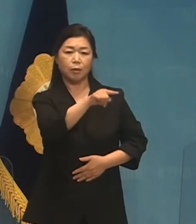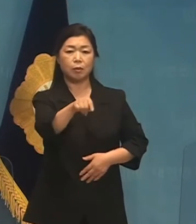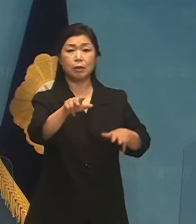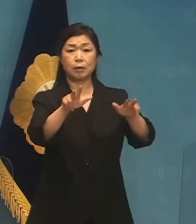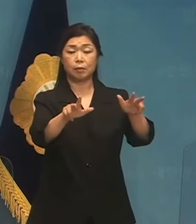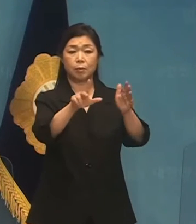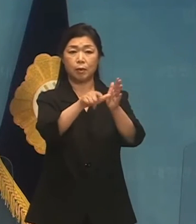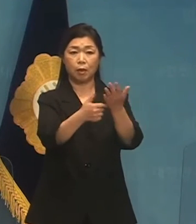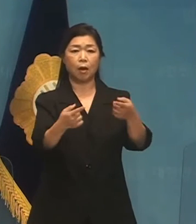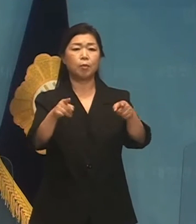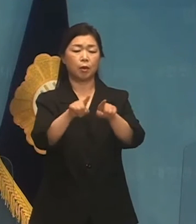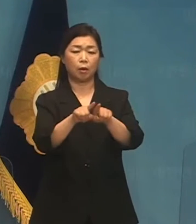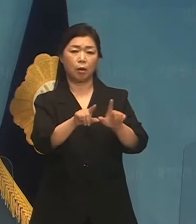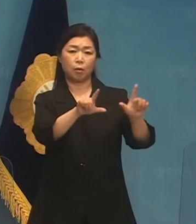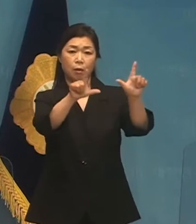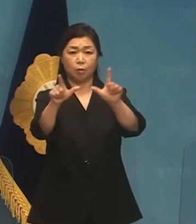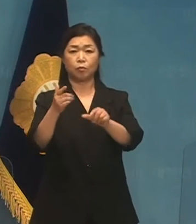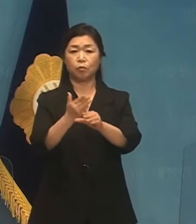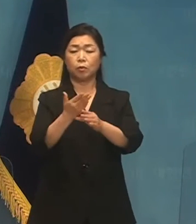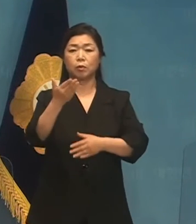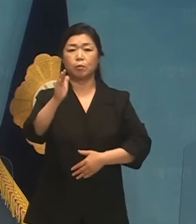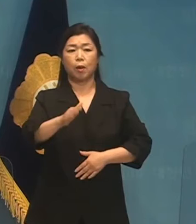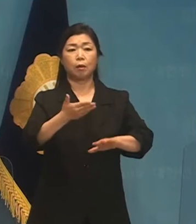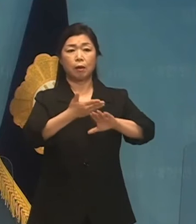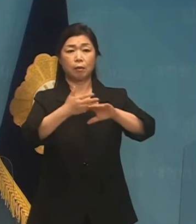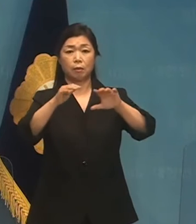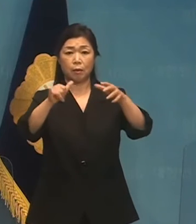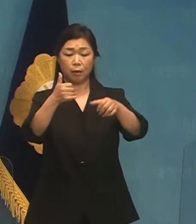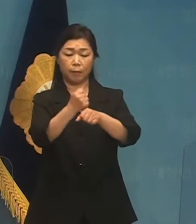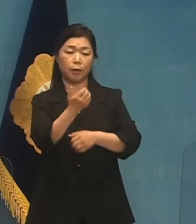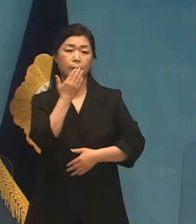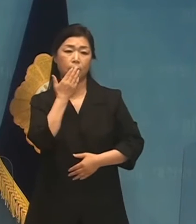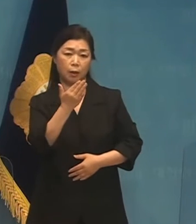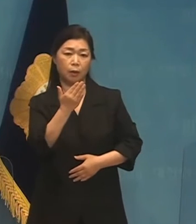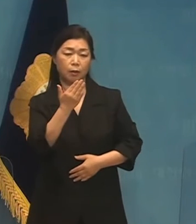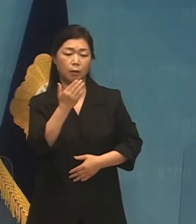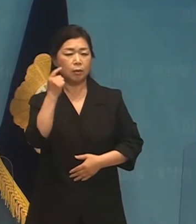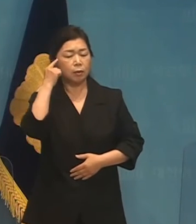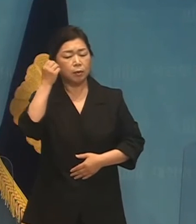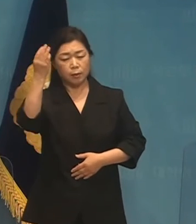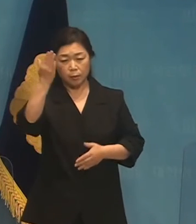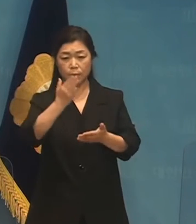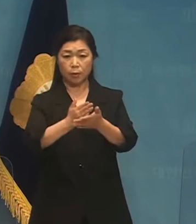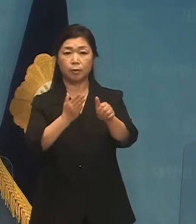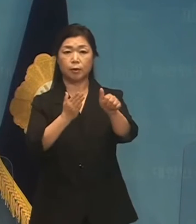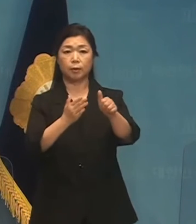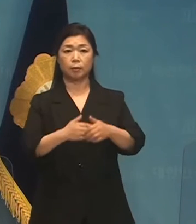시간을 함께 보내고 있지만 다른 세상을 만들 수 있다, 잊지 맙시다.